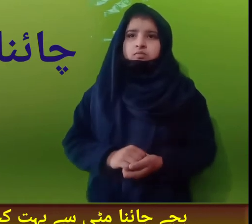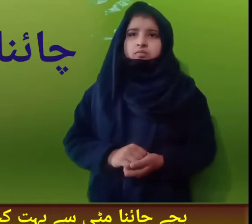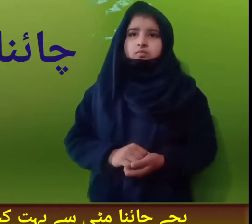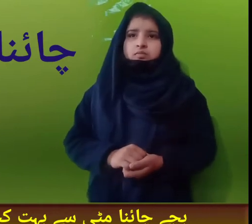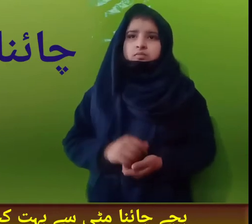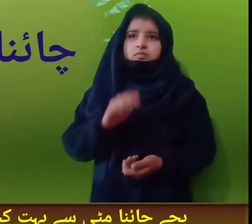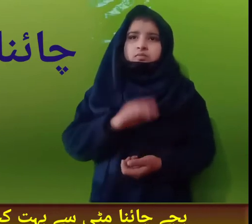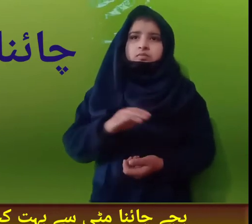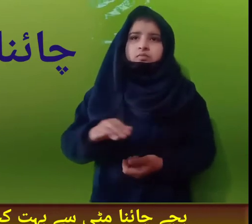बच्चे